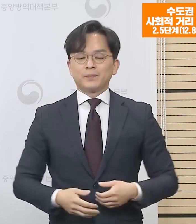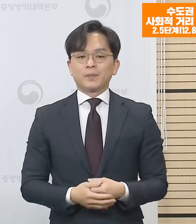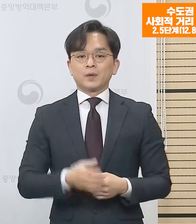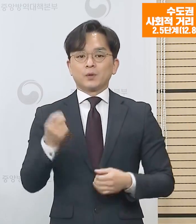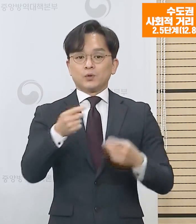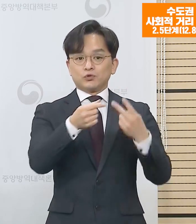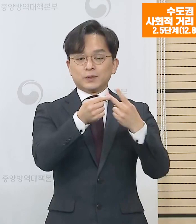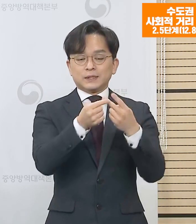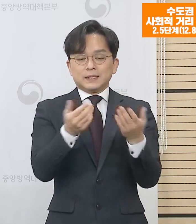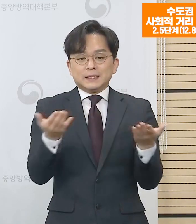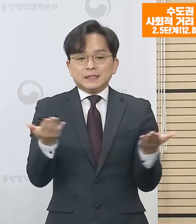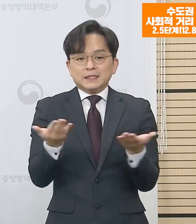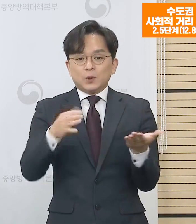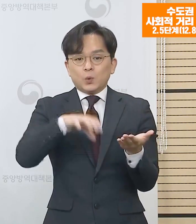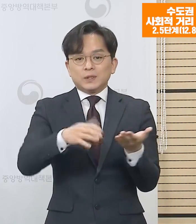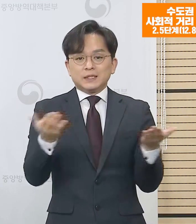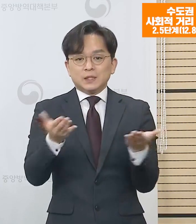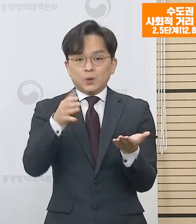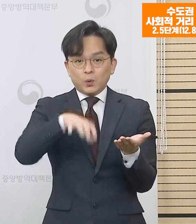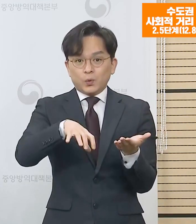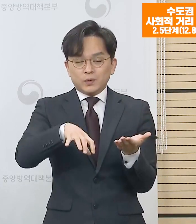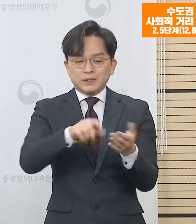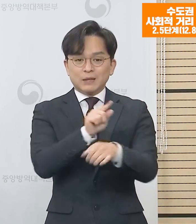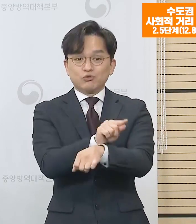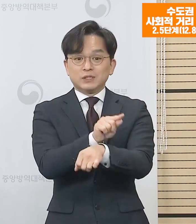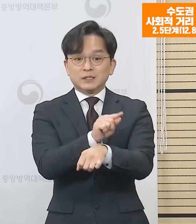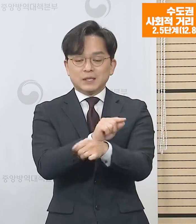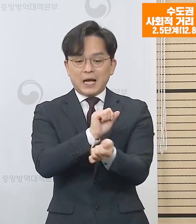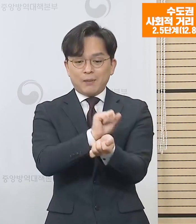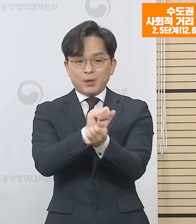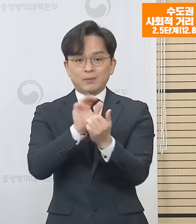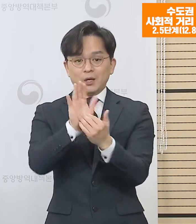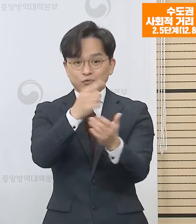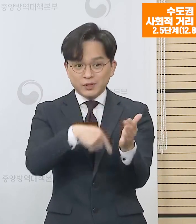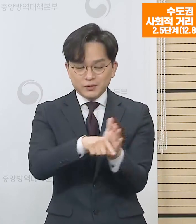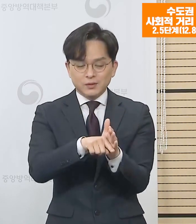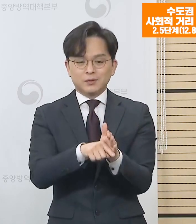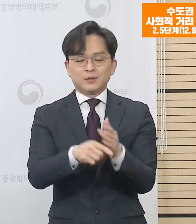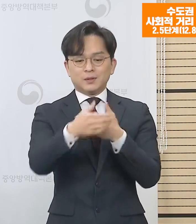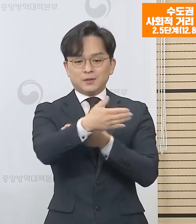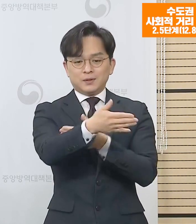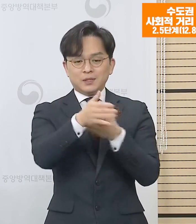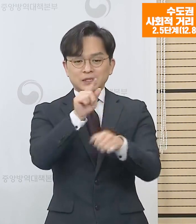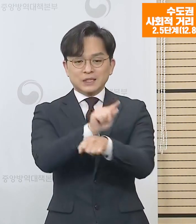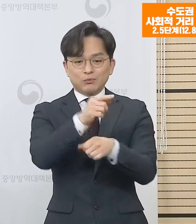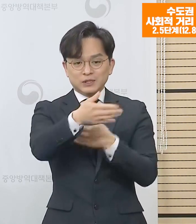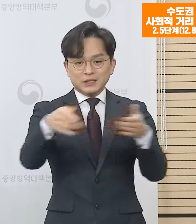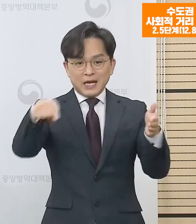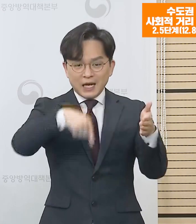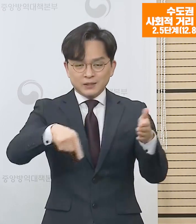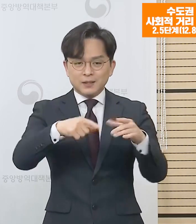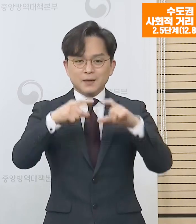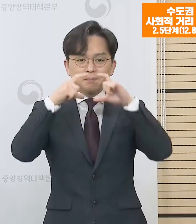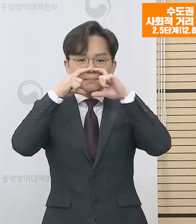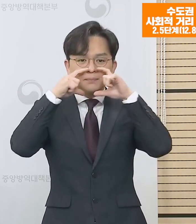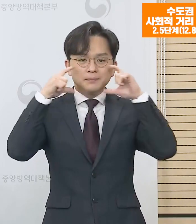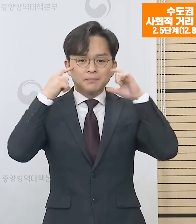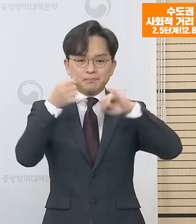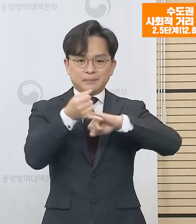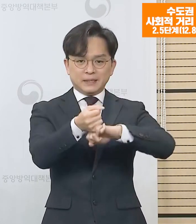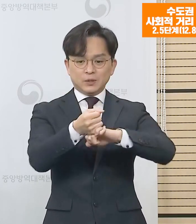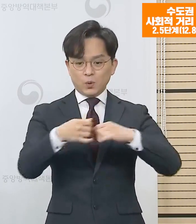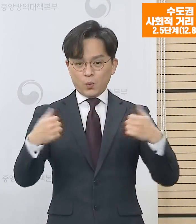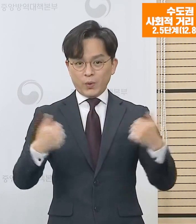위해서는 직장에서의 사회적 거리두기 준수도 매우 중요합니다. 실내에서는 반드시 마스크를 착용해 주시고